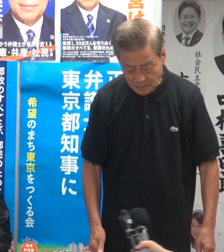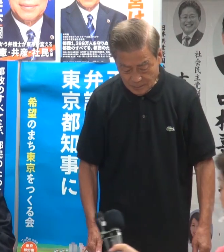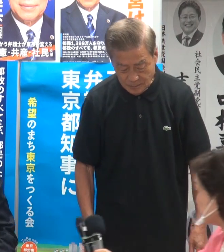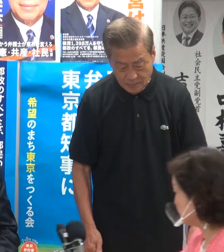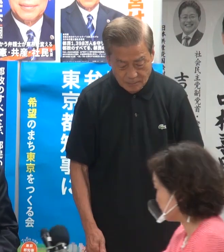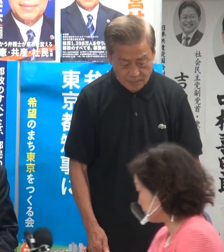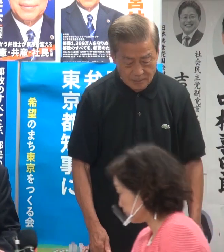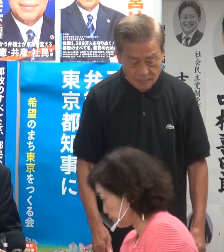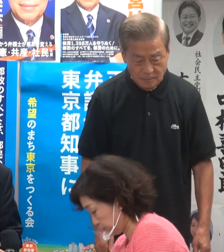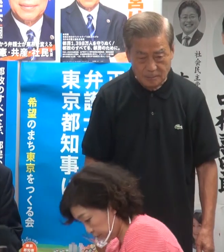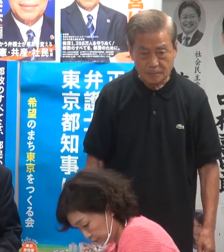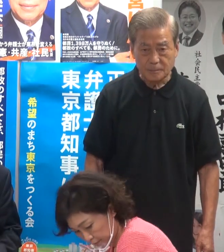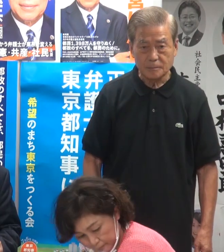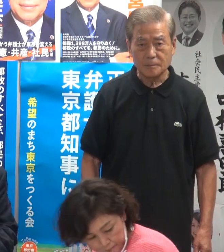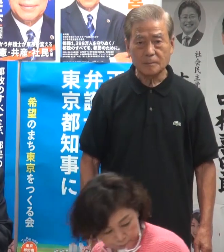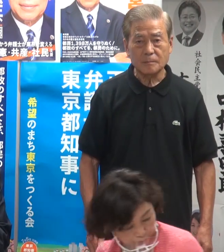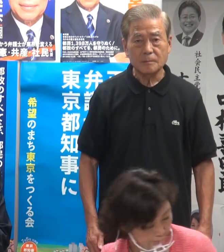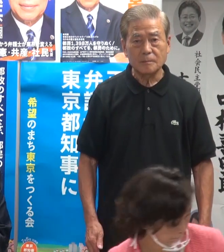すみません、お願いします。